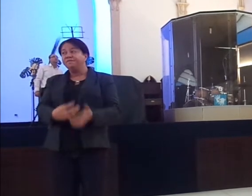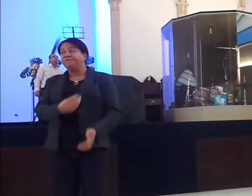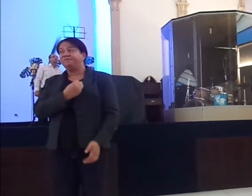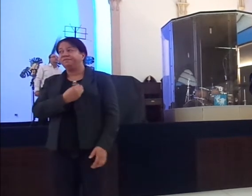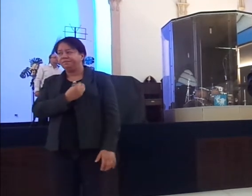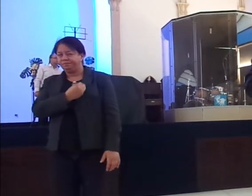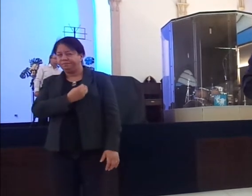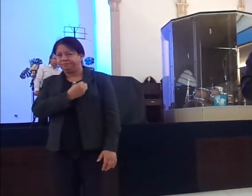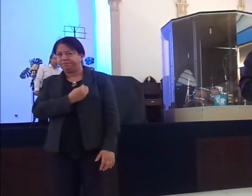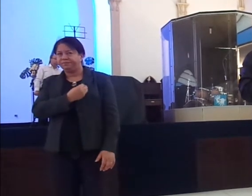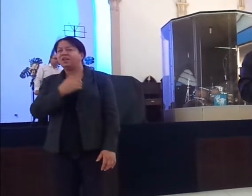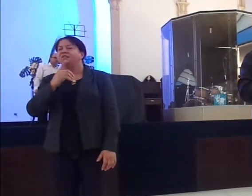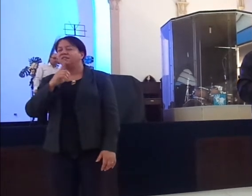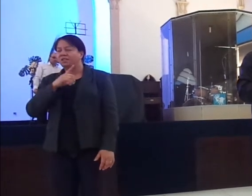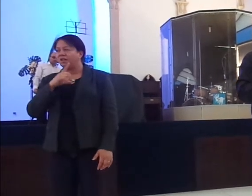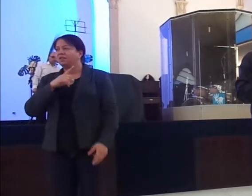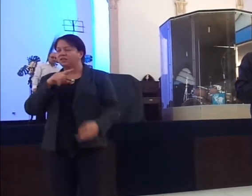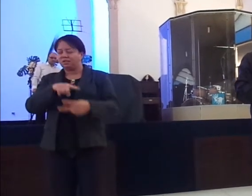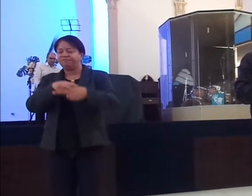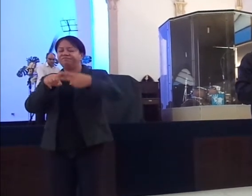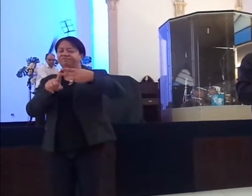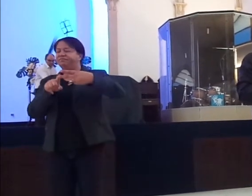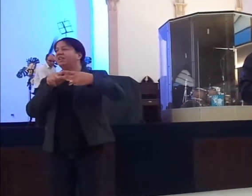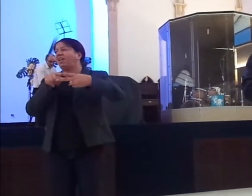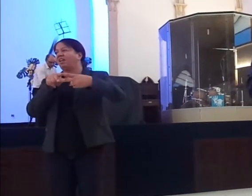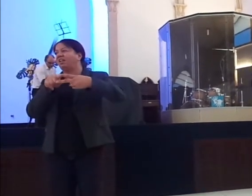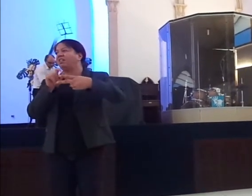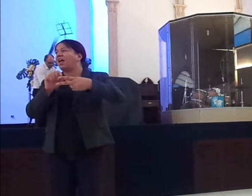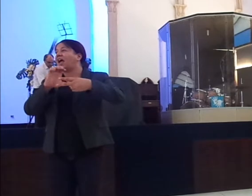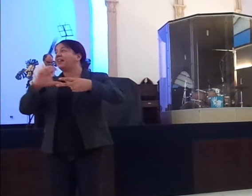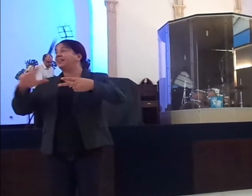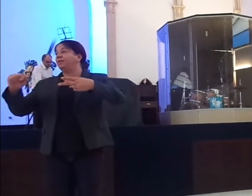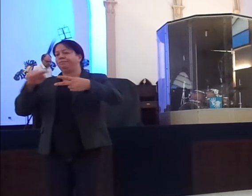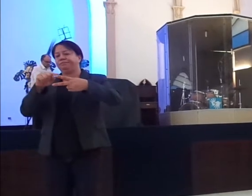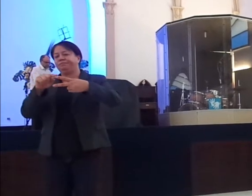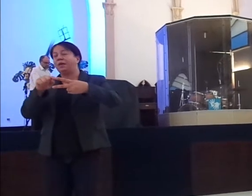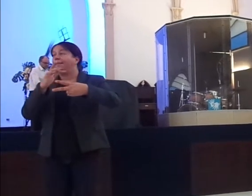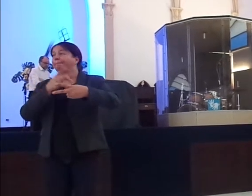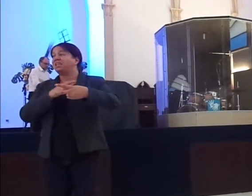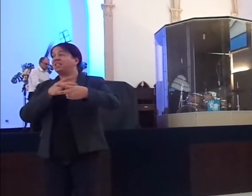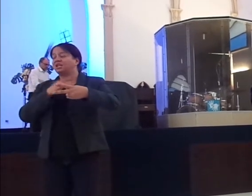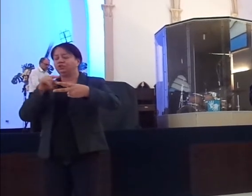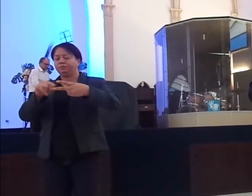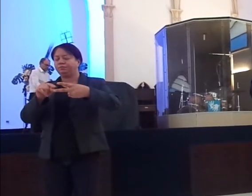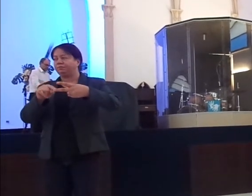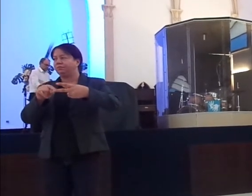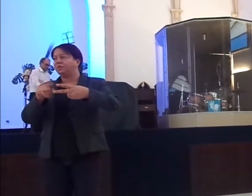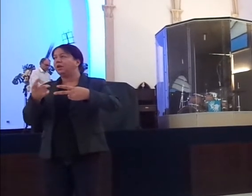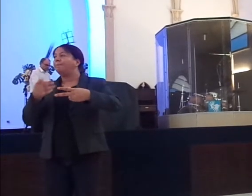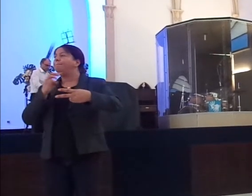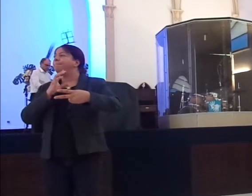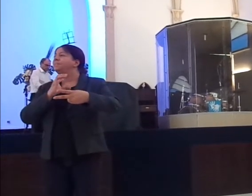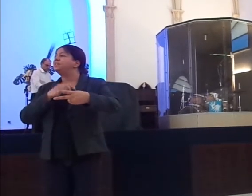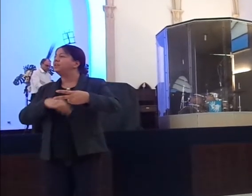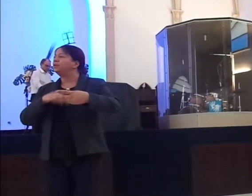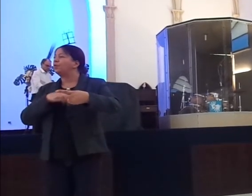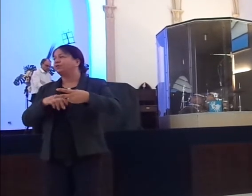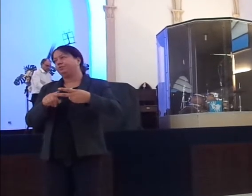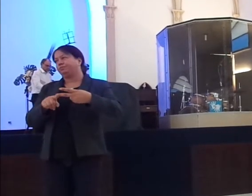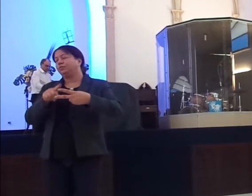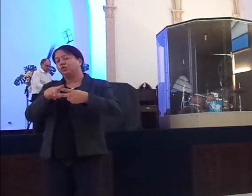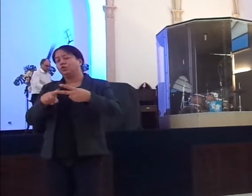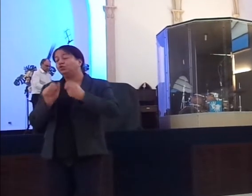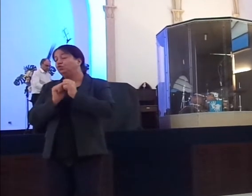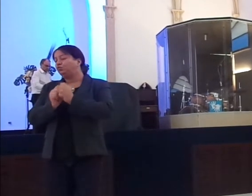viva, ela tem que ter esse exercício: atos de piedade, atos de misericórdia. Os